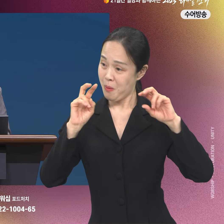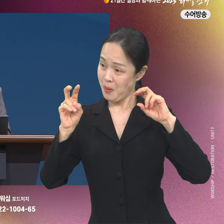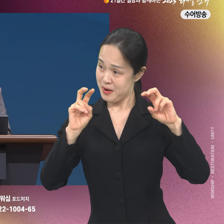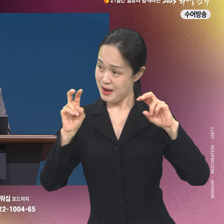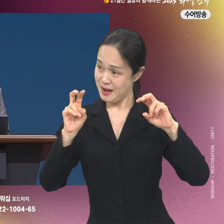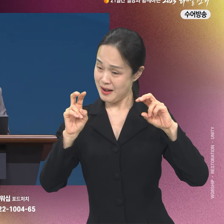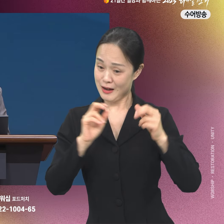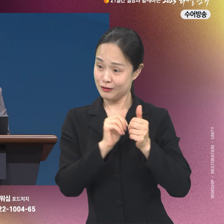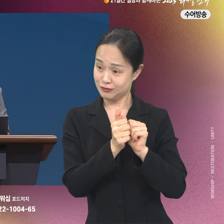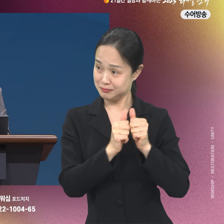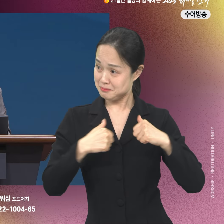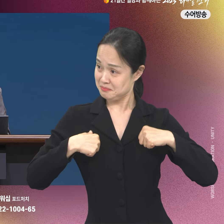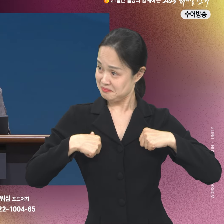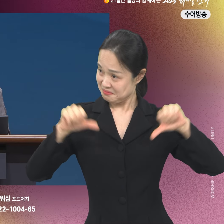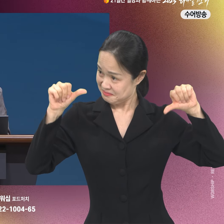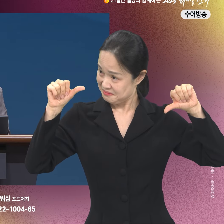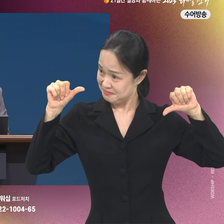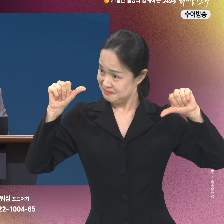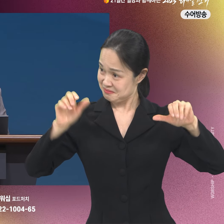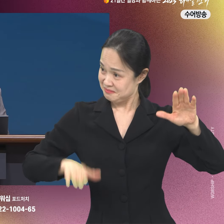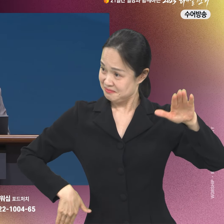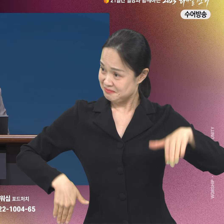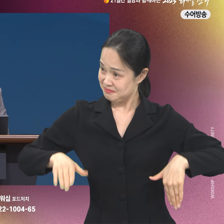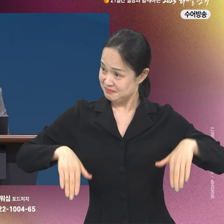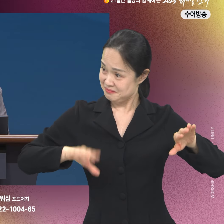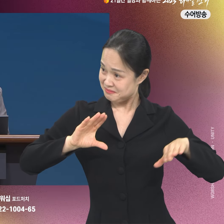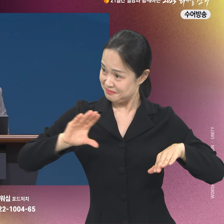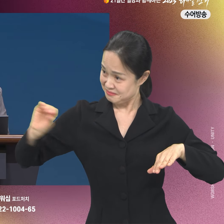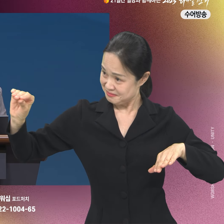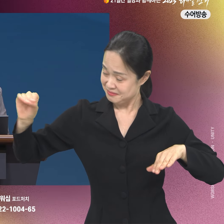그러니까 제가 이거를 들고 나갈 거라고 상상도 못했던 거예요.